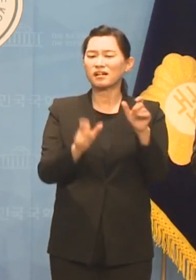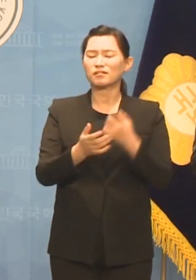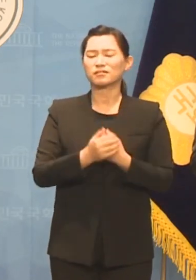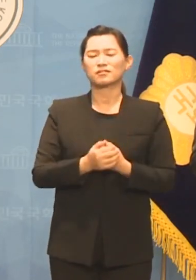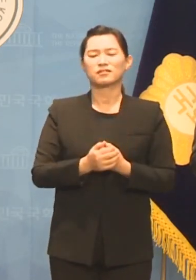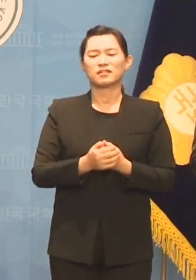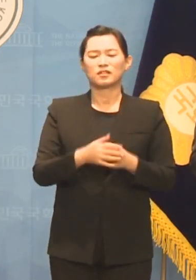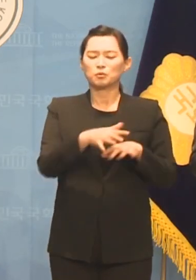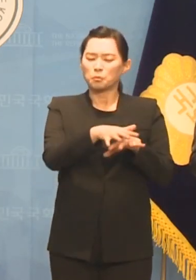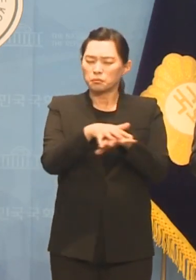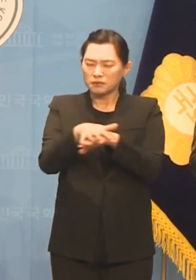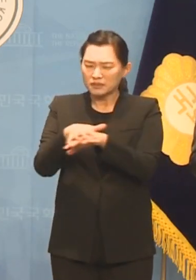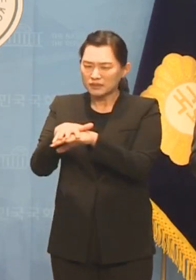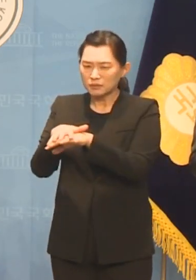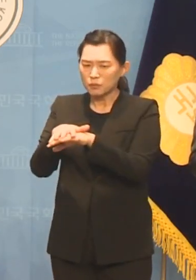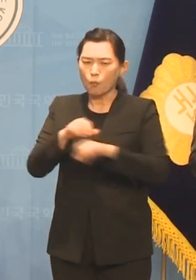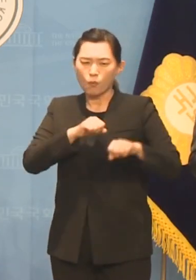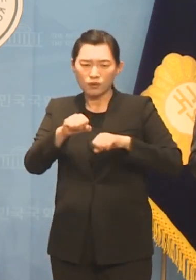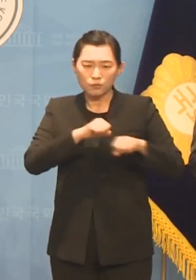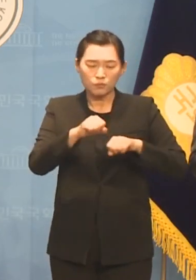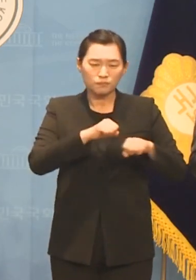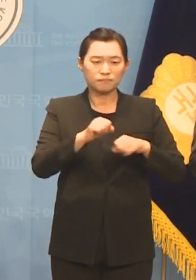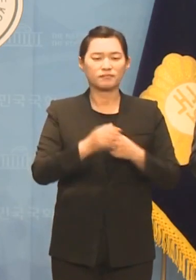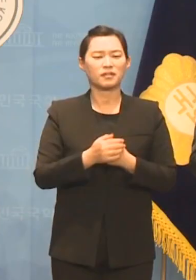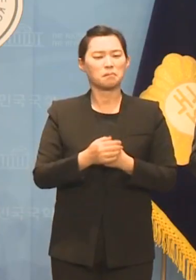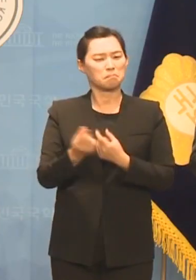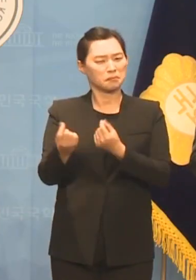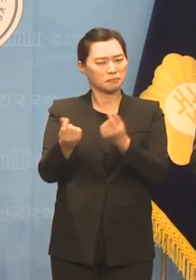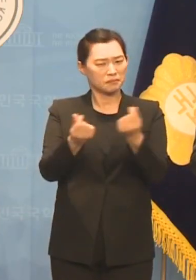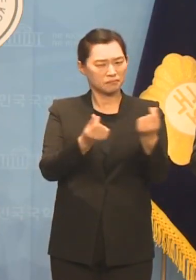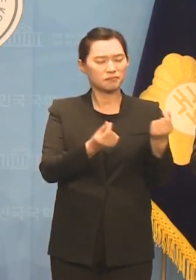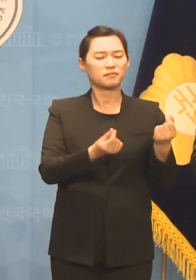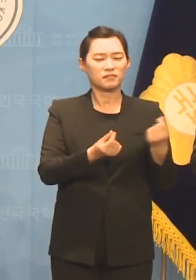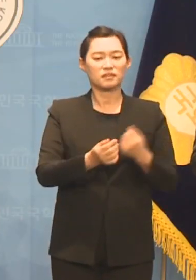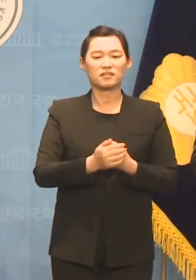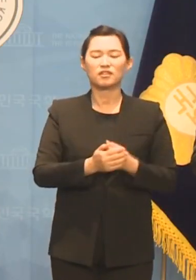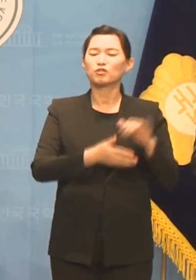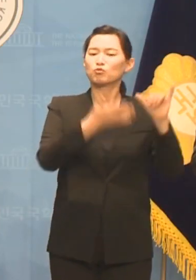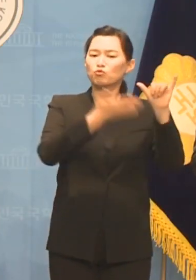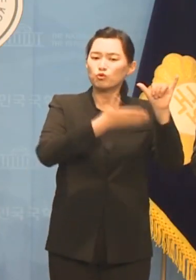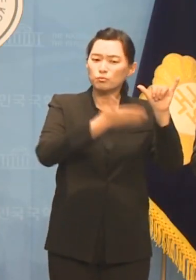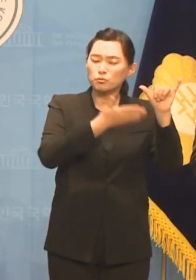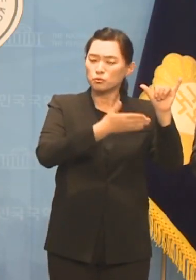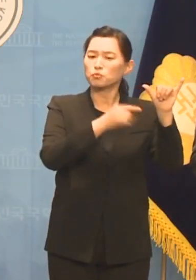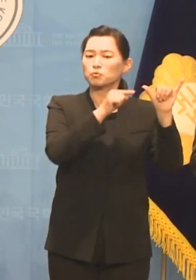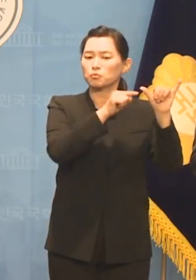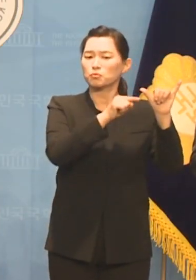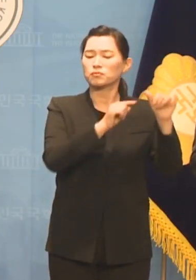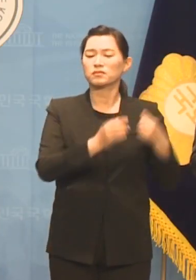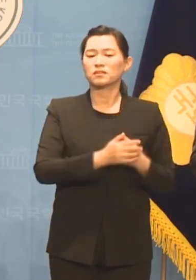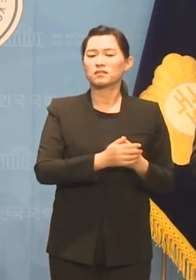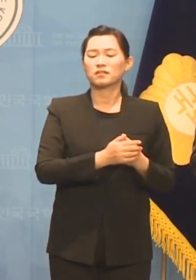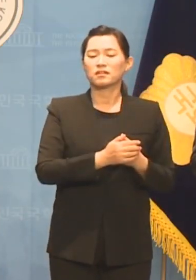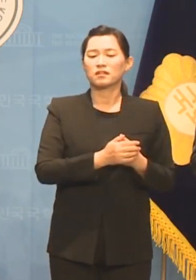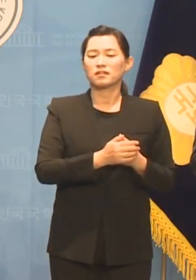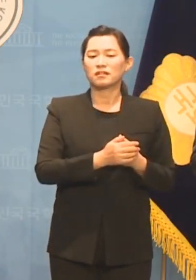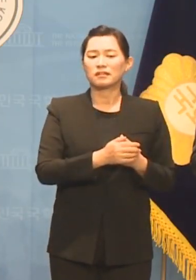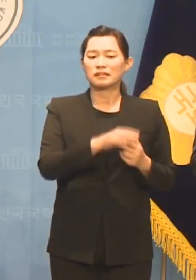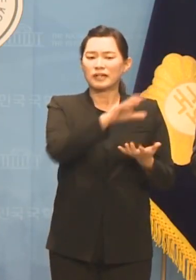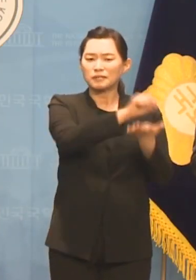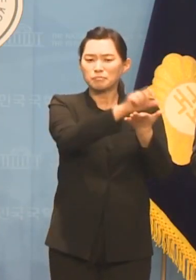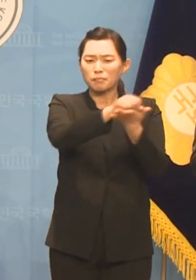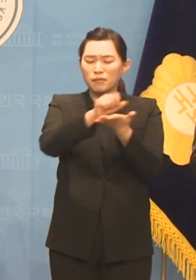그 조직적인 활동과 유사하게 이제는 유튜브 계정을 대량으로